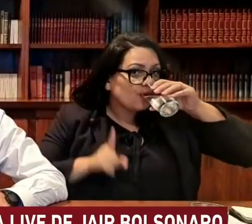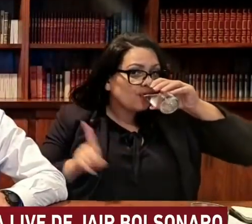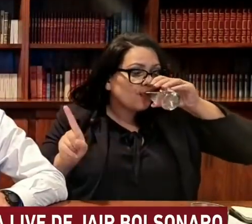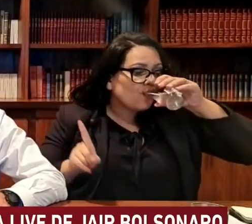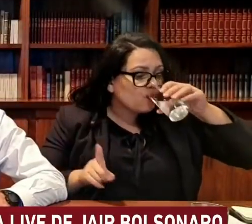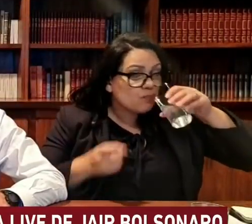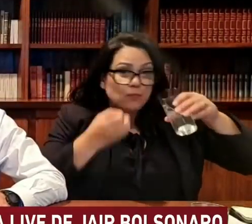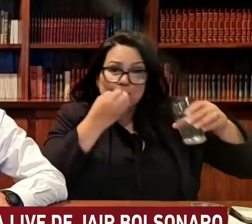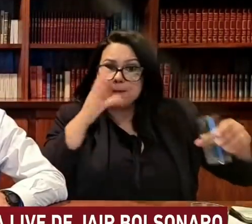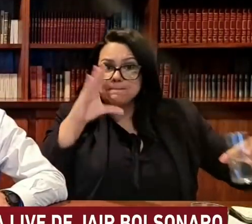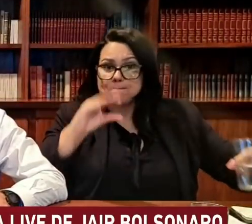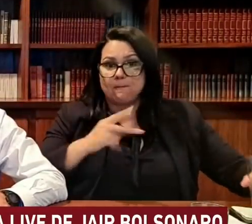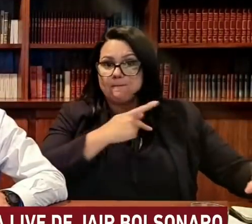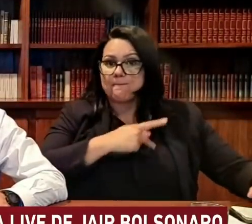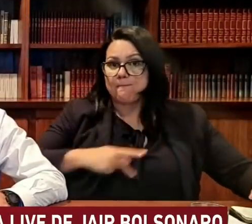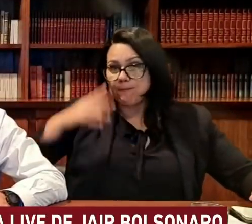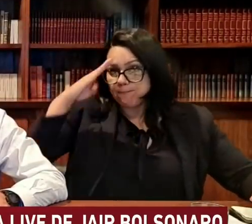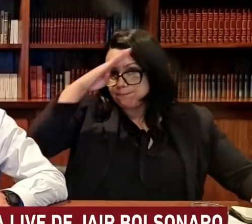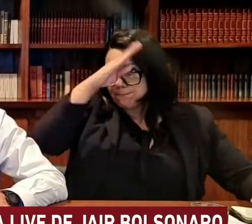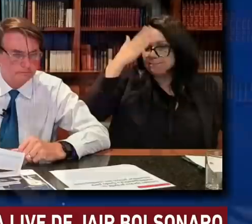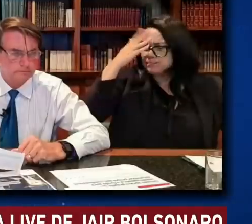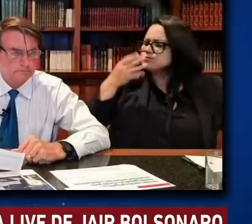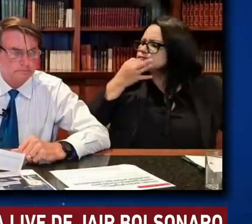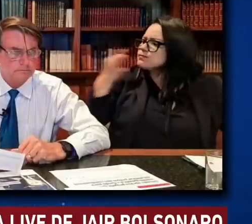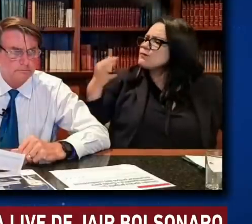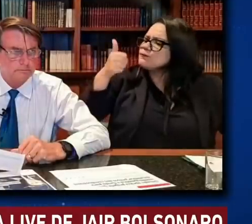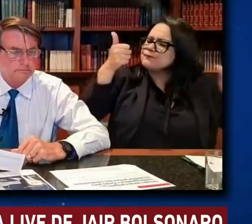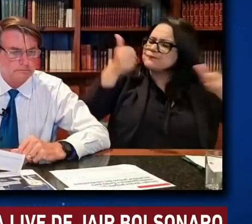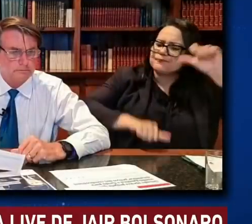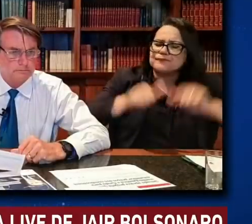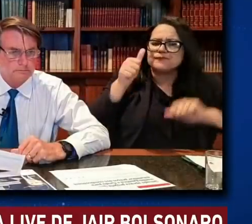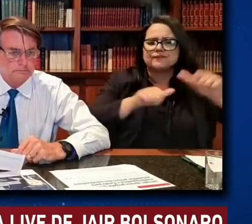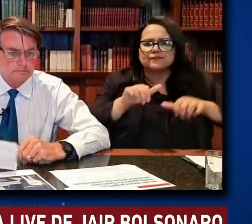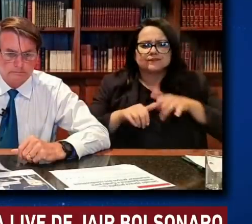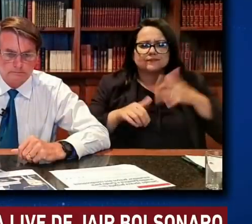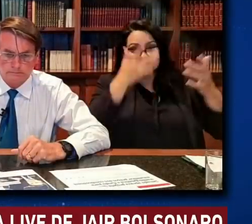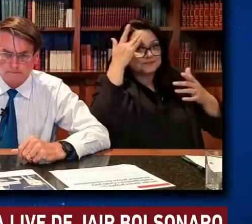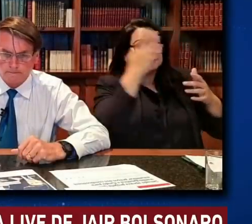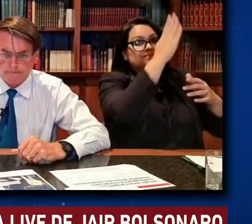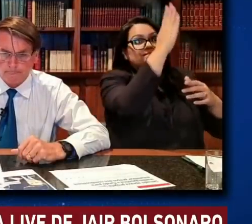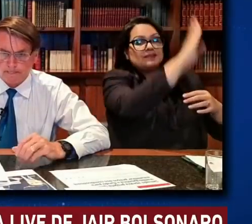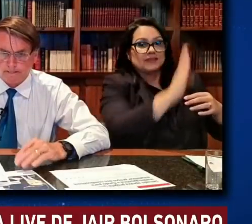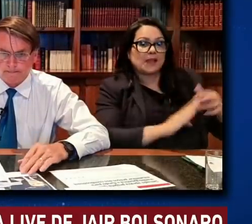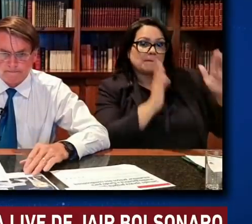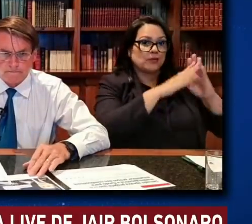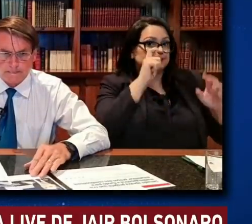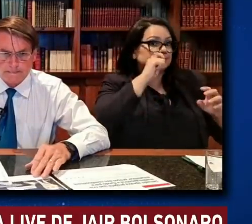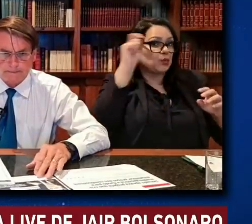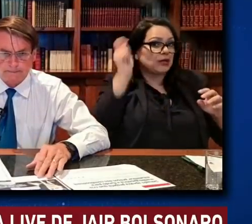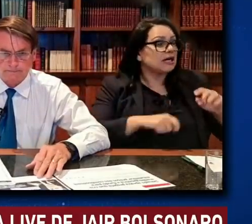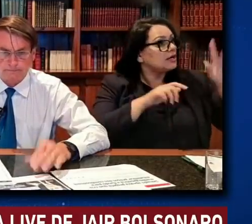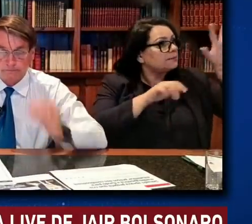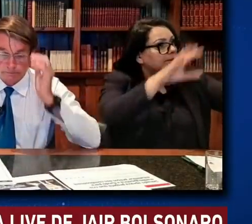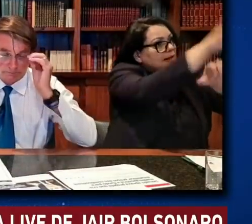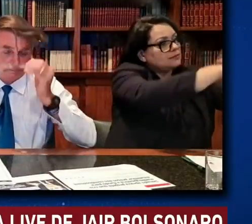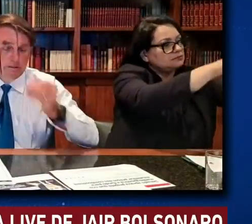Boa noite, presidente Bolsonaro. Qual é a avaliação que o senhor faz da operação de resgate de brasileiros da Ucrânia até o